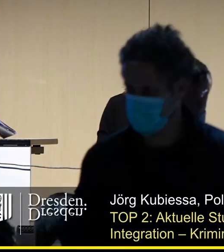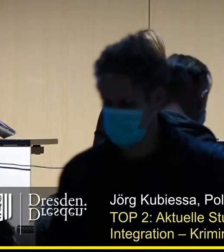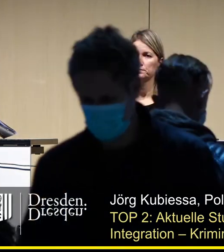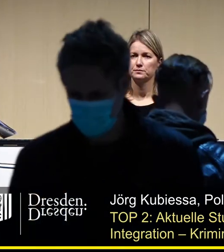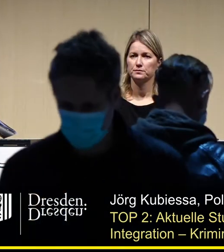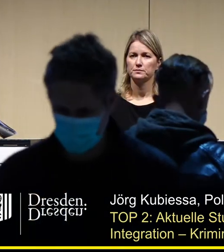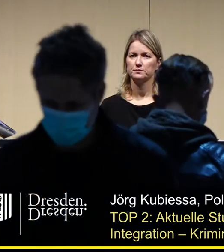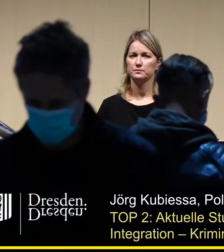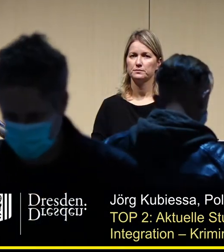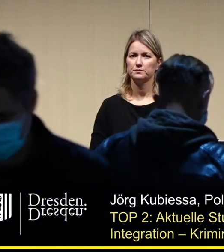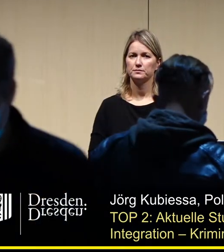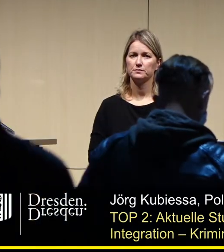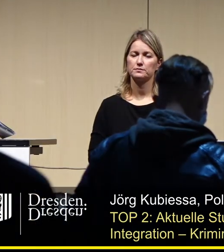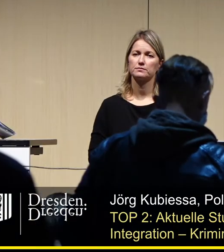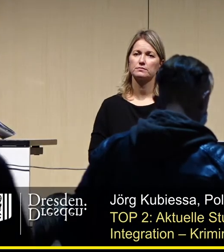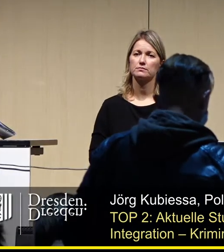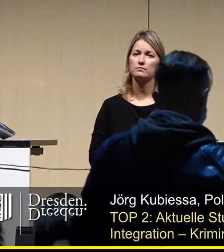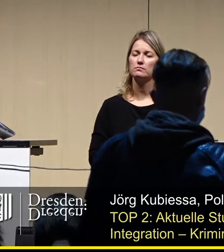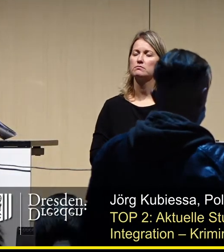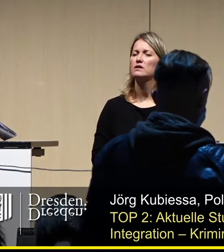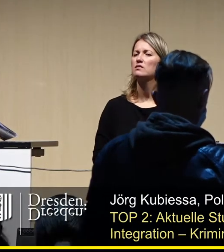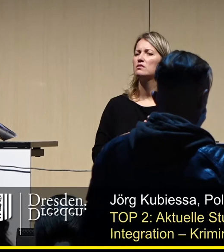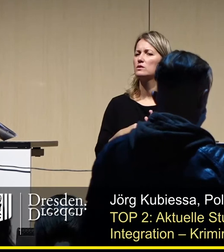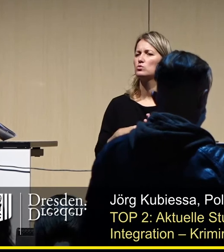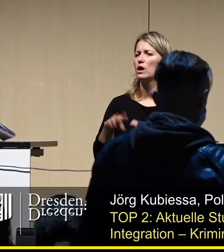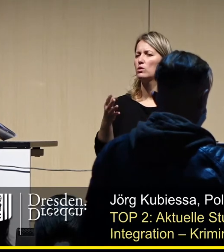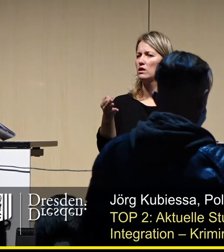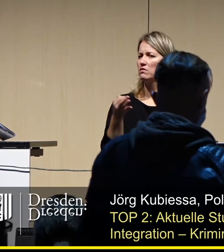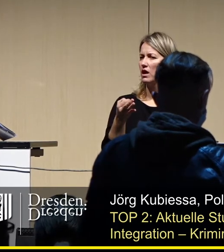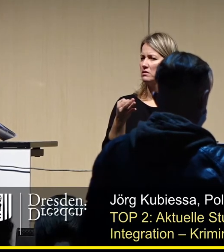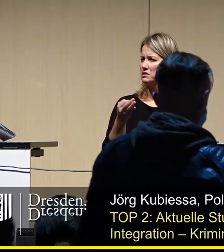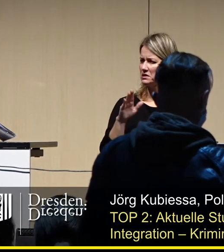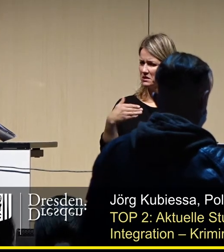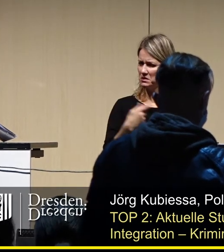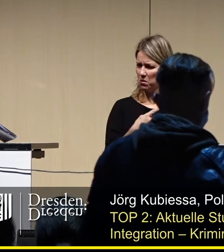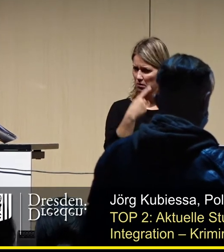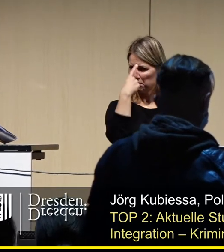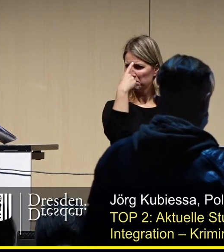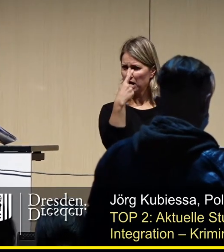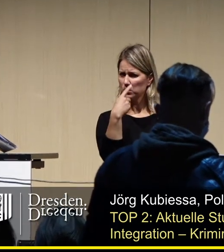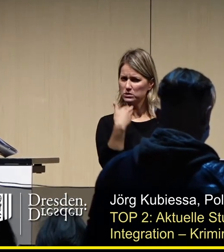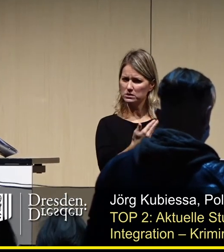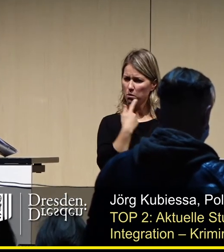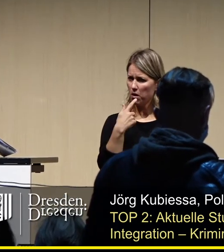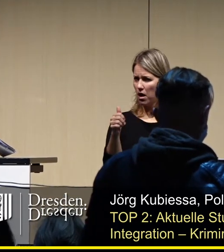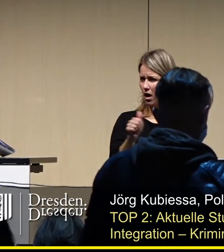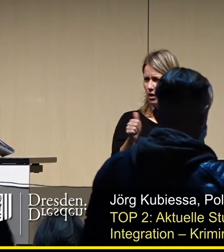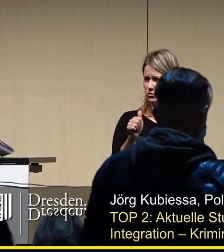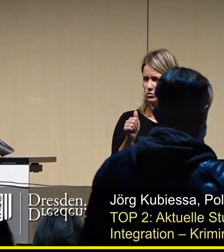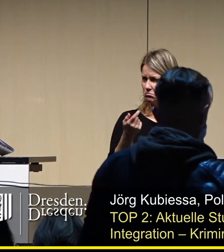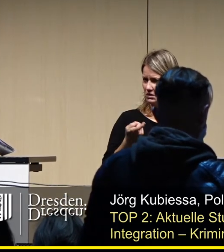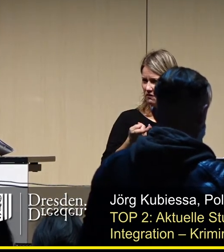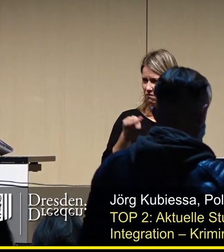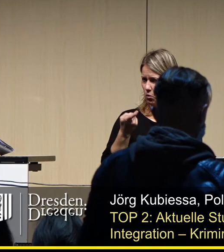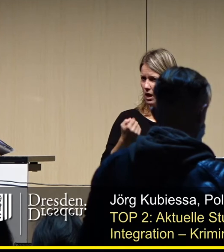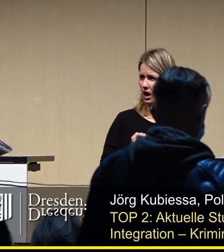Gleichwohl werde ich auch gefragt, wie kommen Sie zu dieser Einschätzung? Wie erklären Sie das?